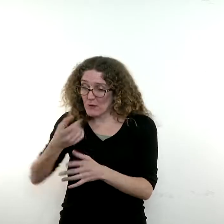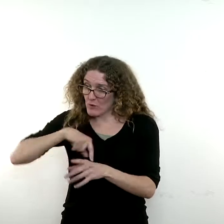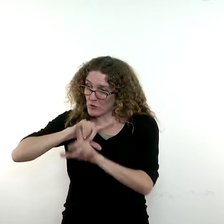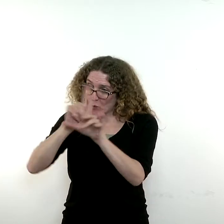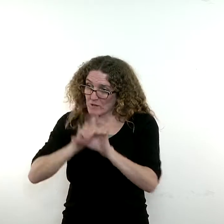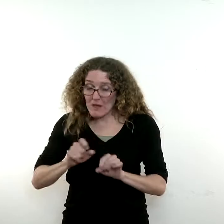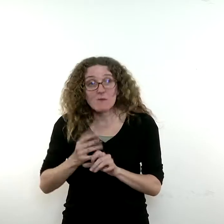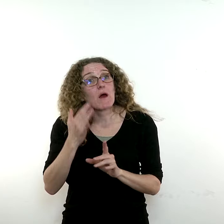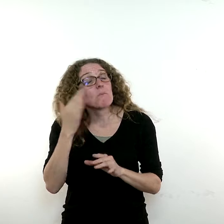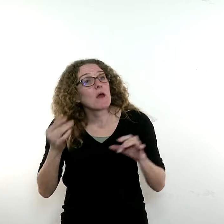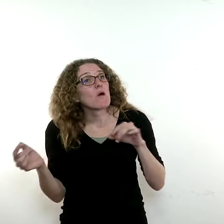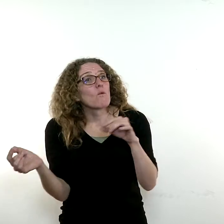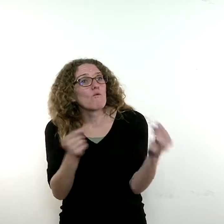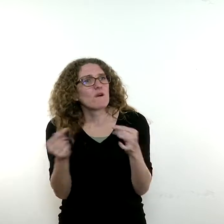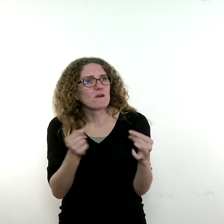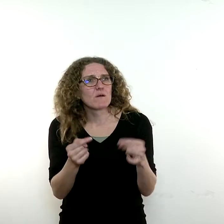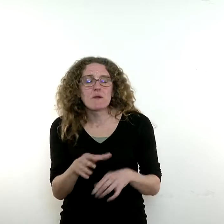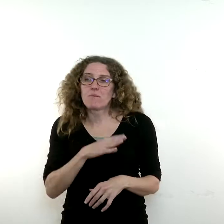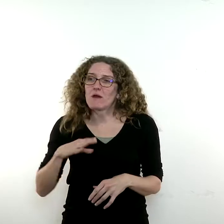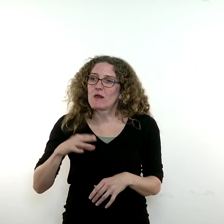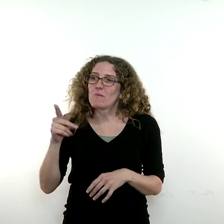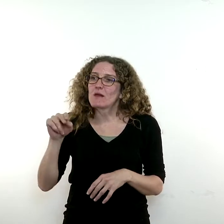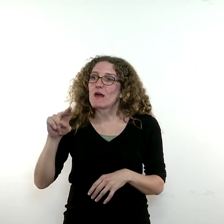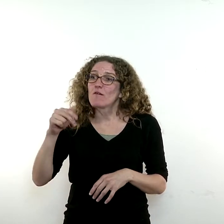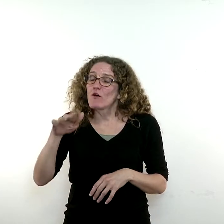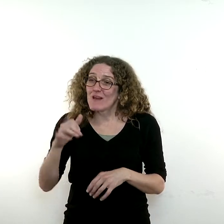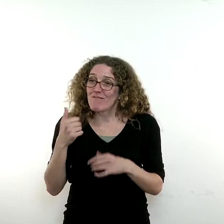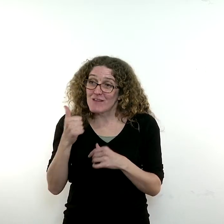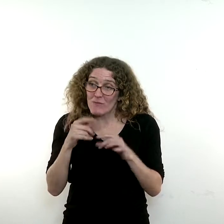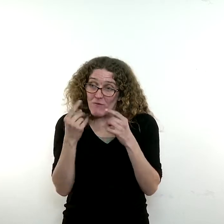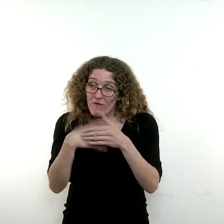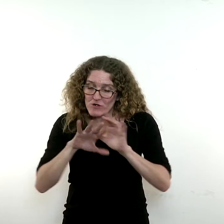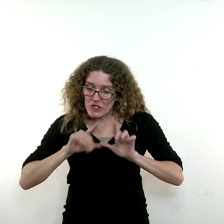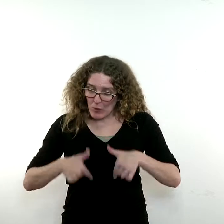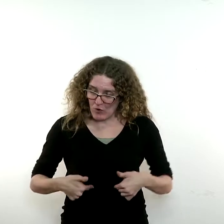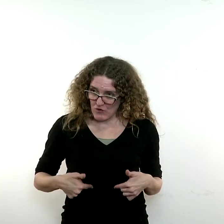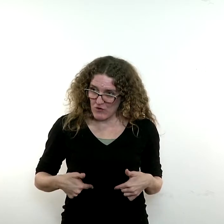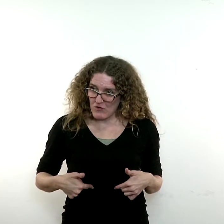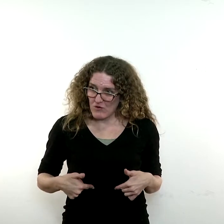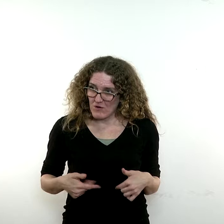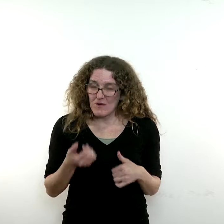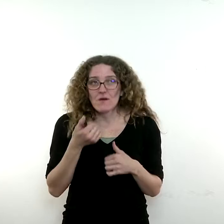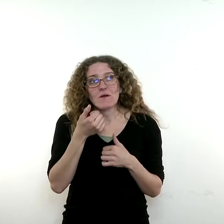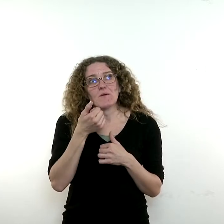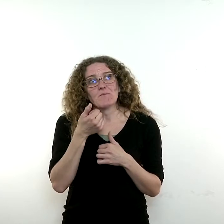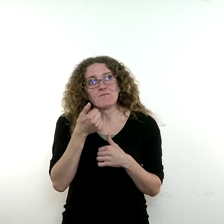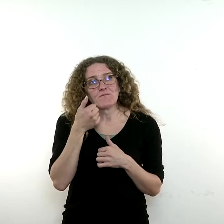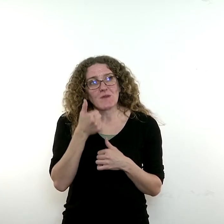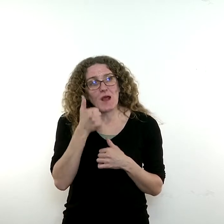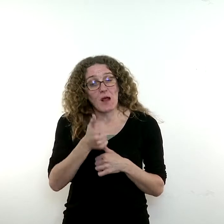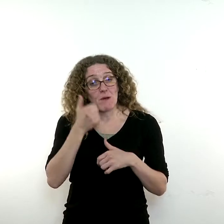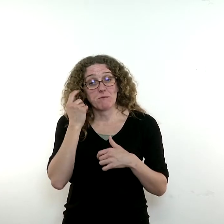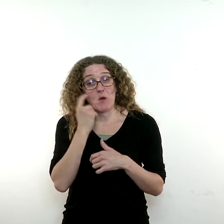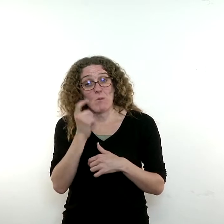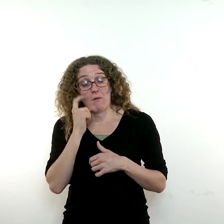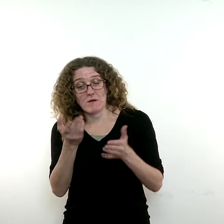a conflit... Et Mme Sonia Keram-Guéven s'est rendue sur l'école et vous a fait part exactement du constat qu'elle a fait. Et de